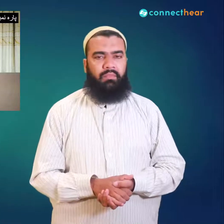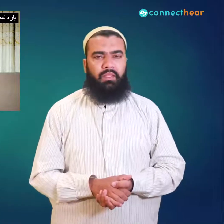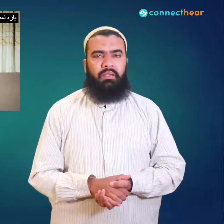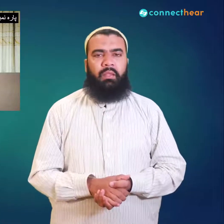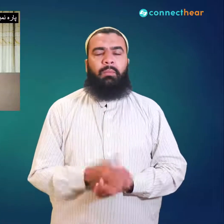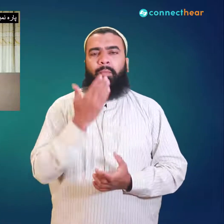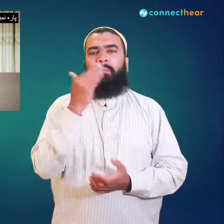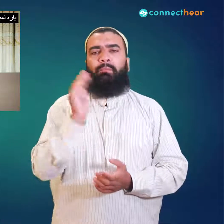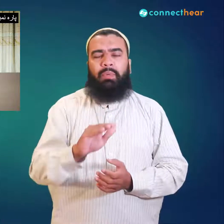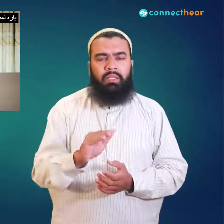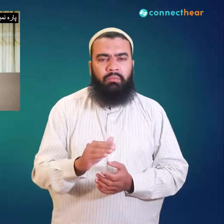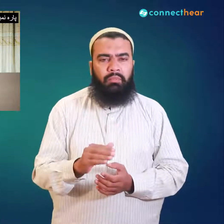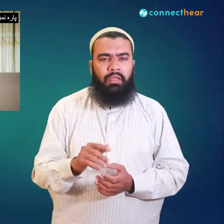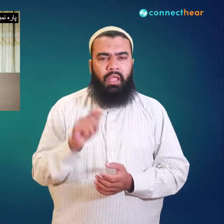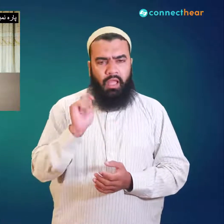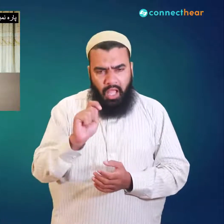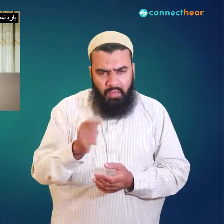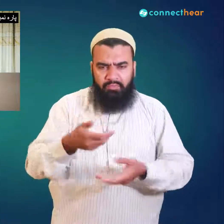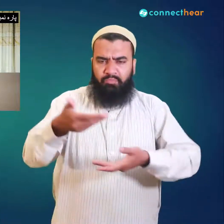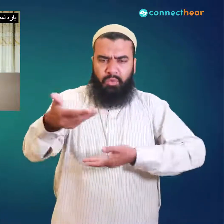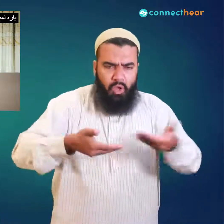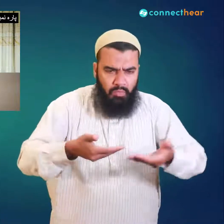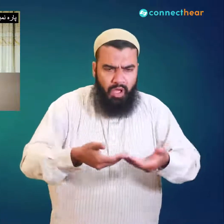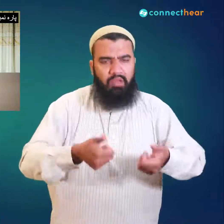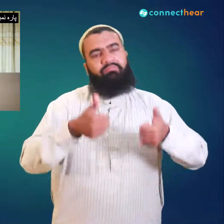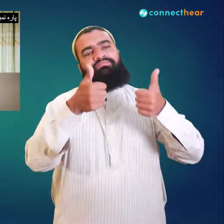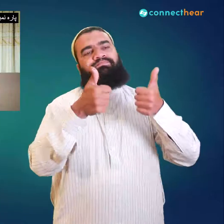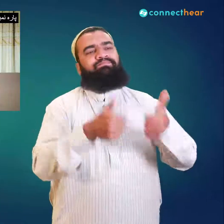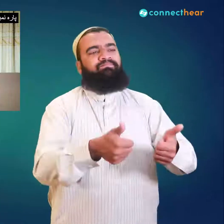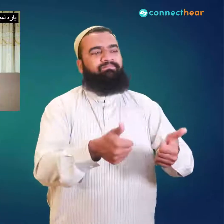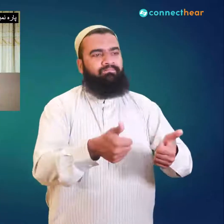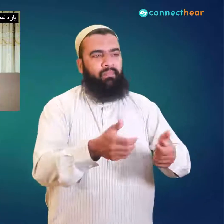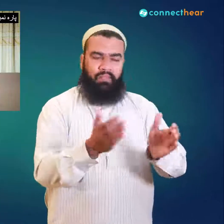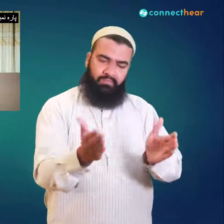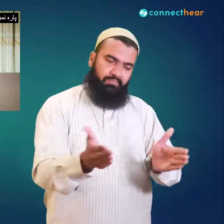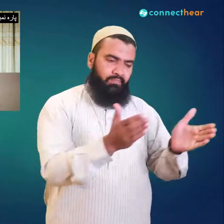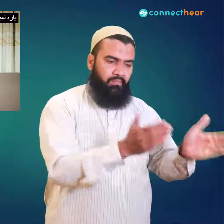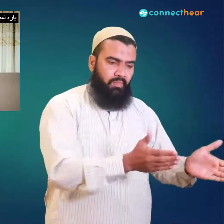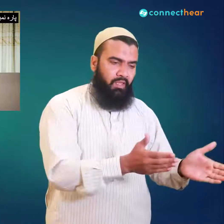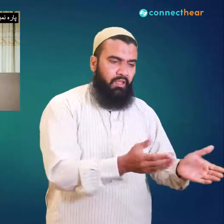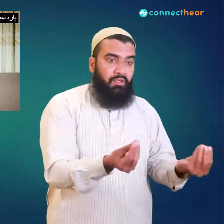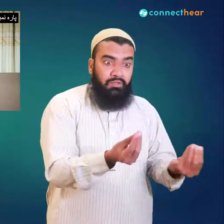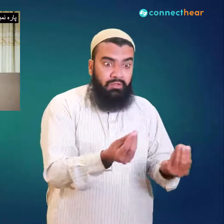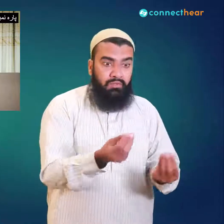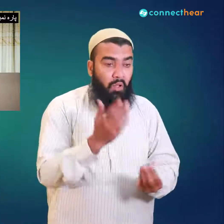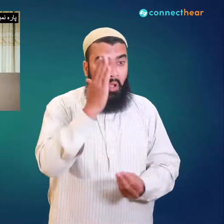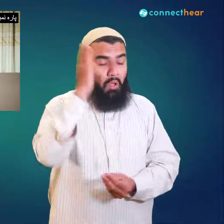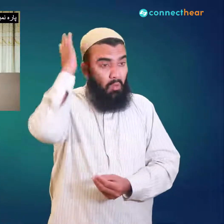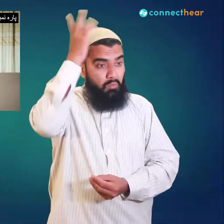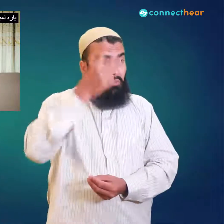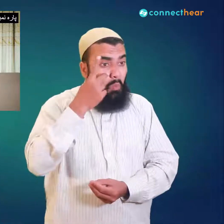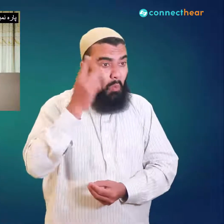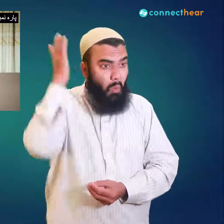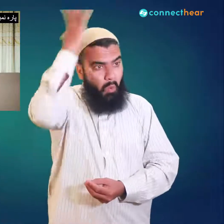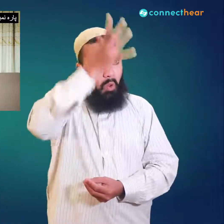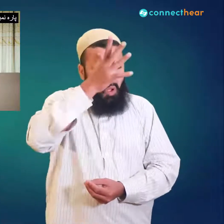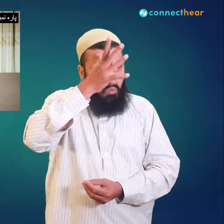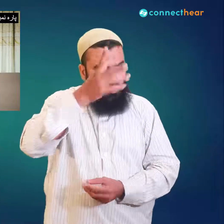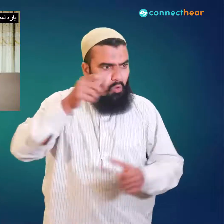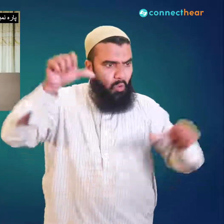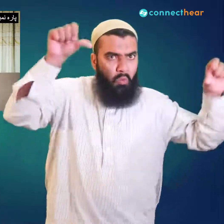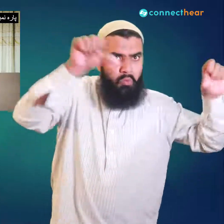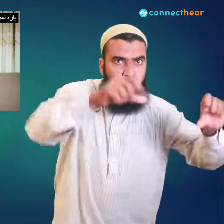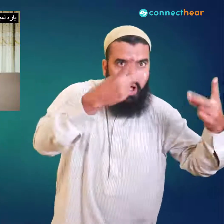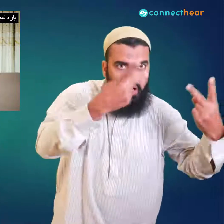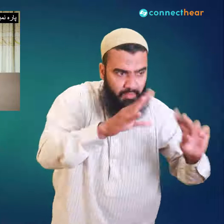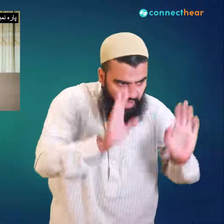گیا، لین دین، خرید و فروخت، کہ جس میں نفع ہوتا ہے، وہ نفع کا